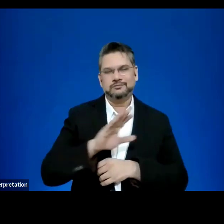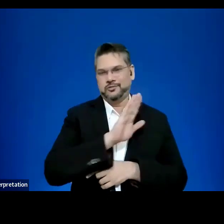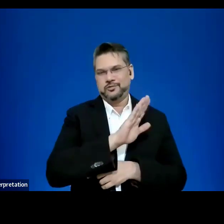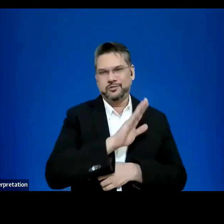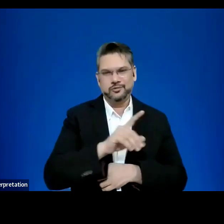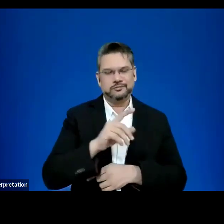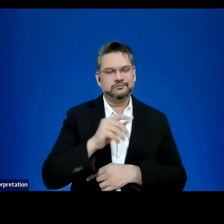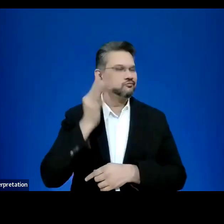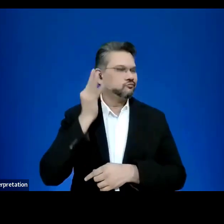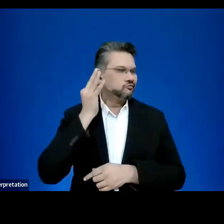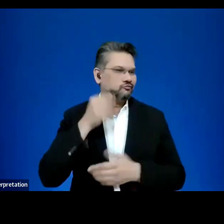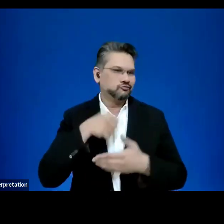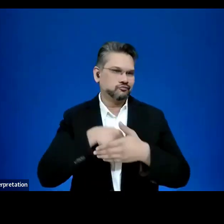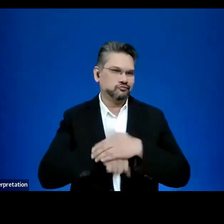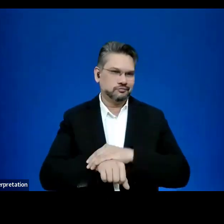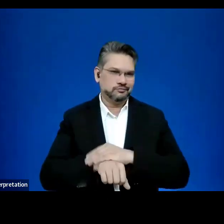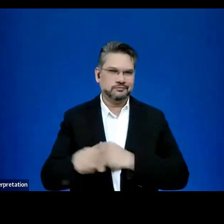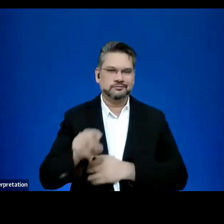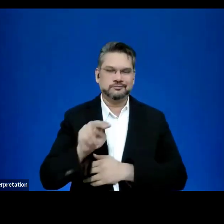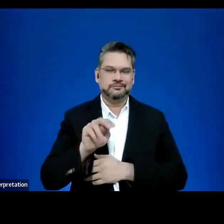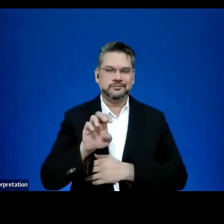我记得有一天